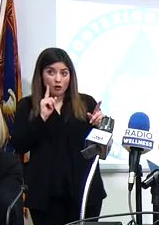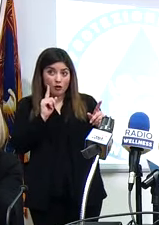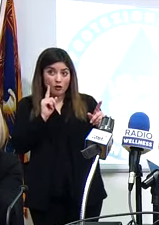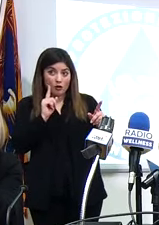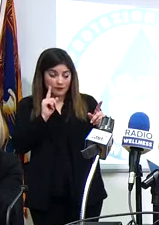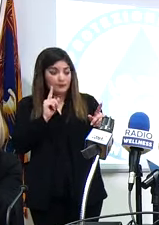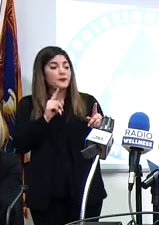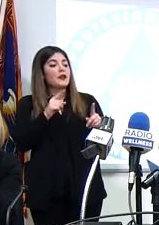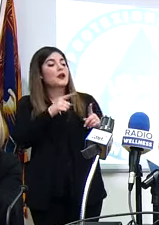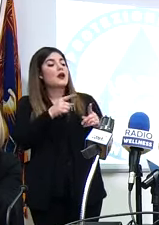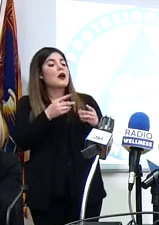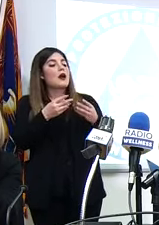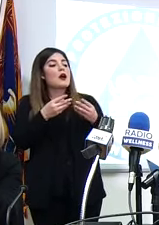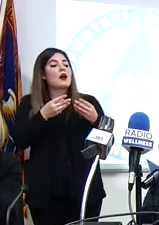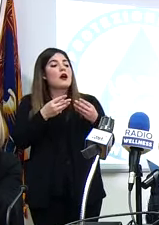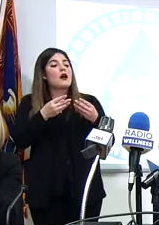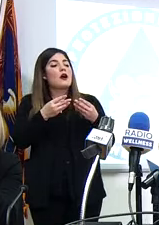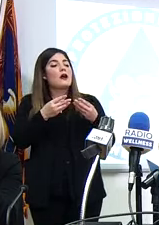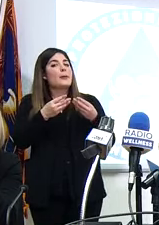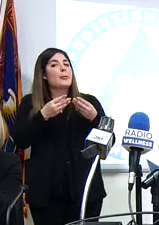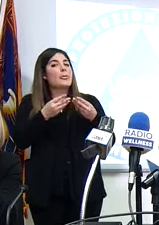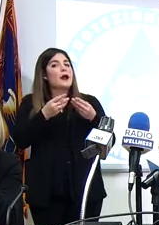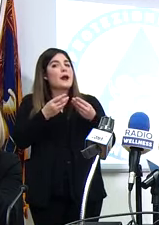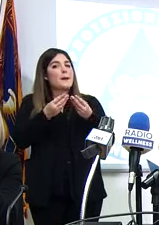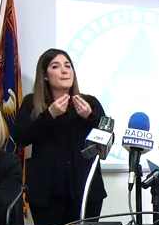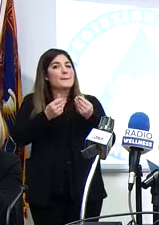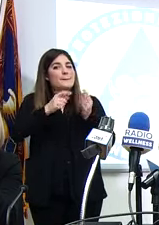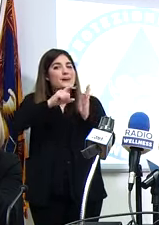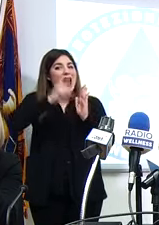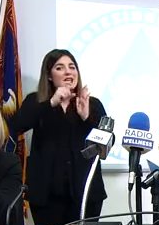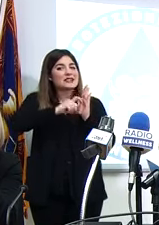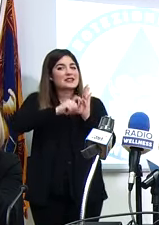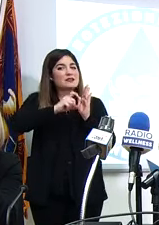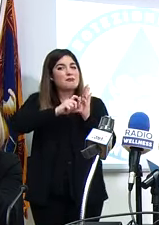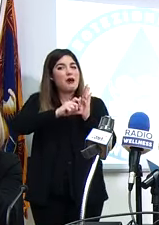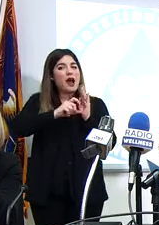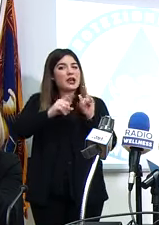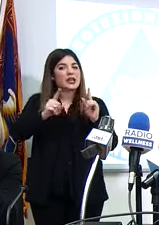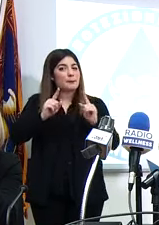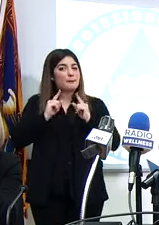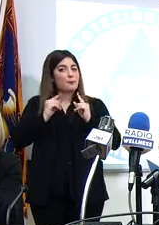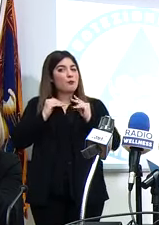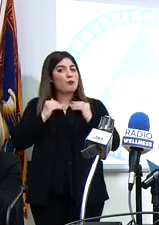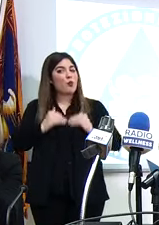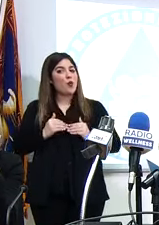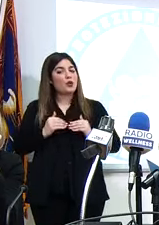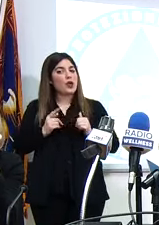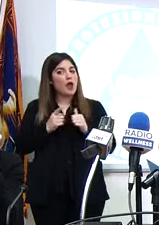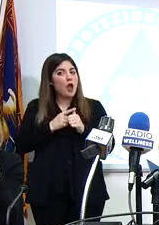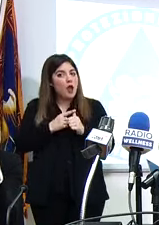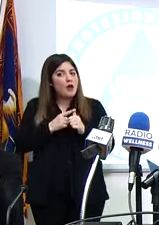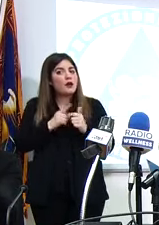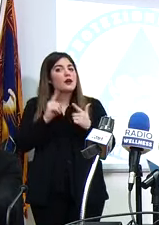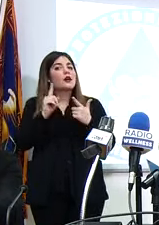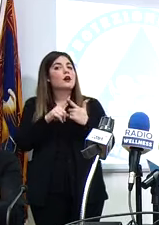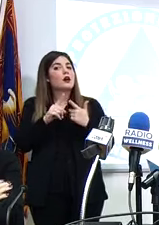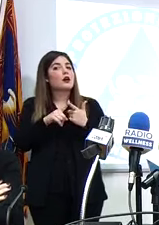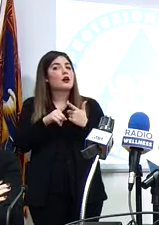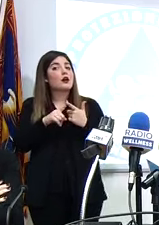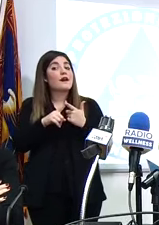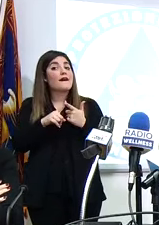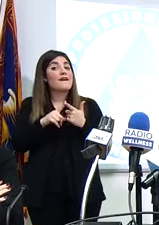Plasma immune, professore, scusi, plasma immune, e poi l'altra cosa che le chiedo è se come può incidere la variante del virus sudafricana, se è